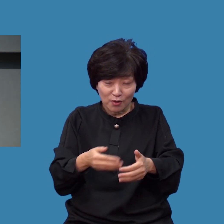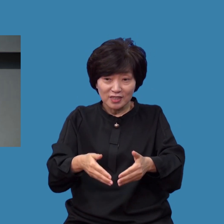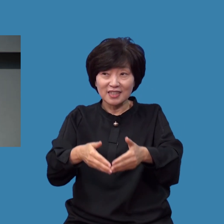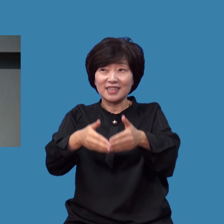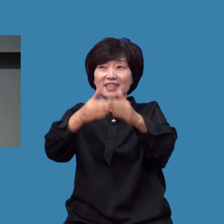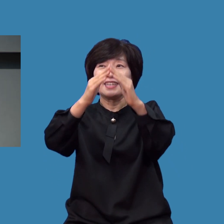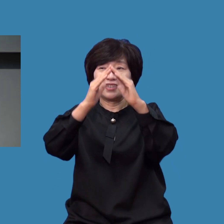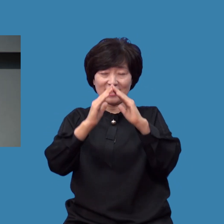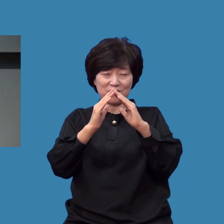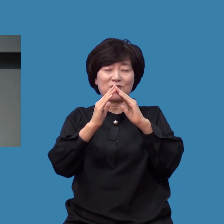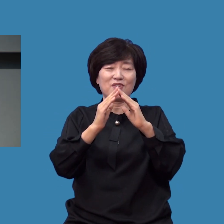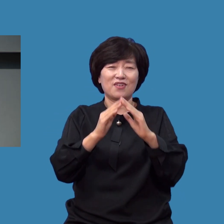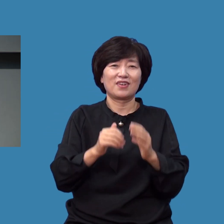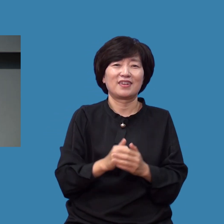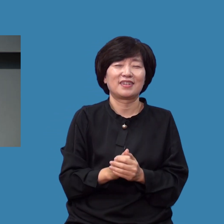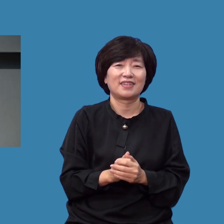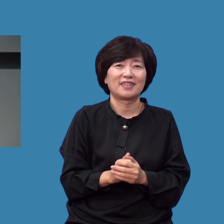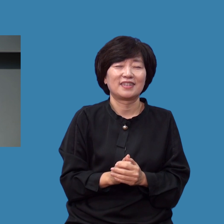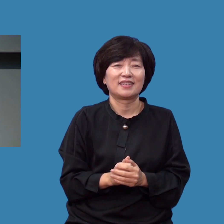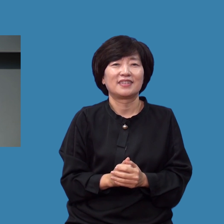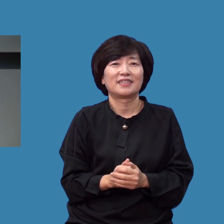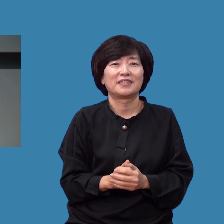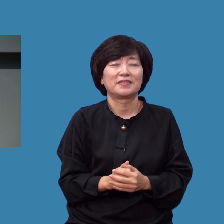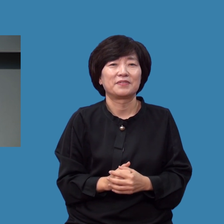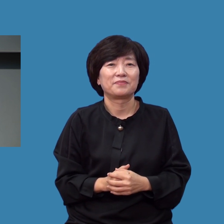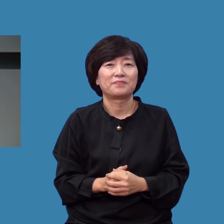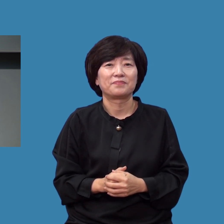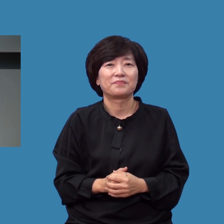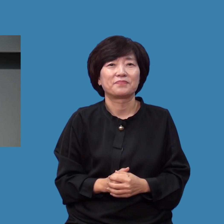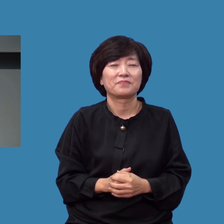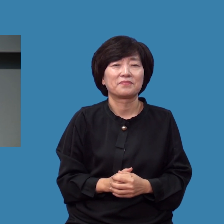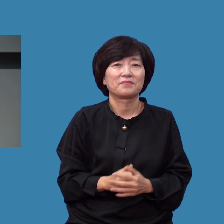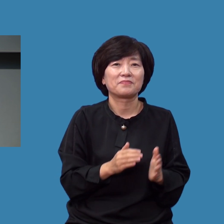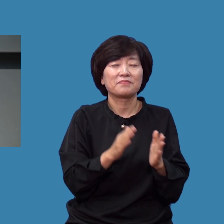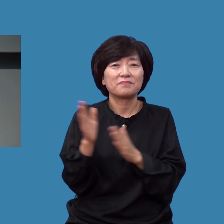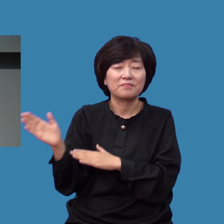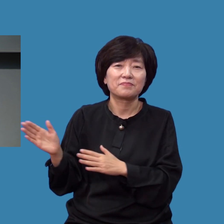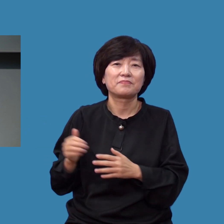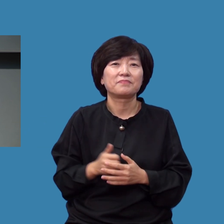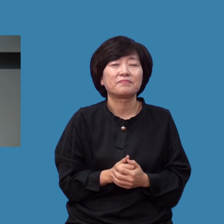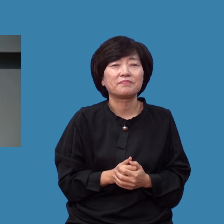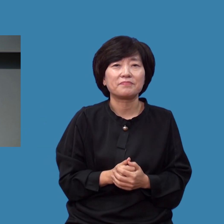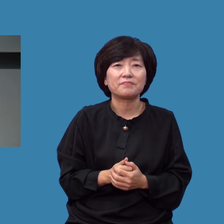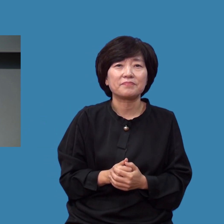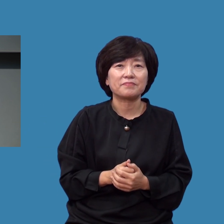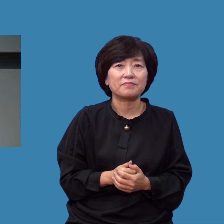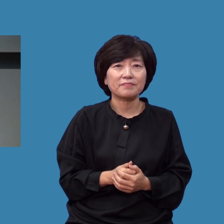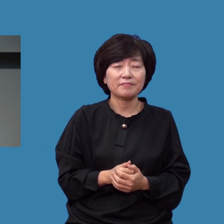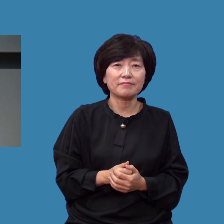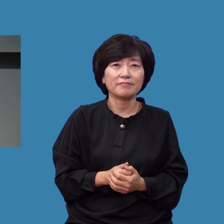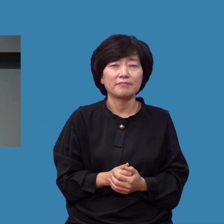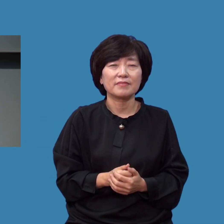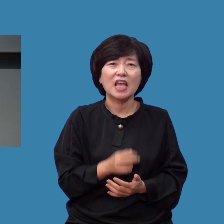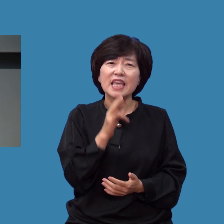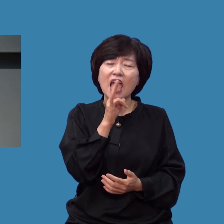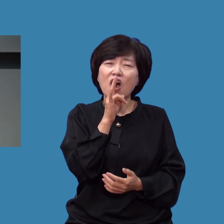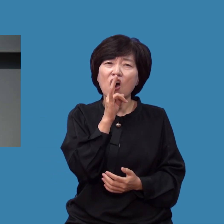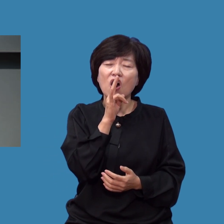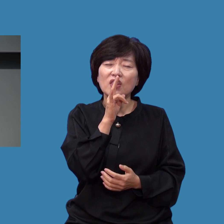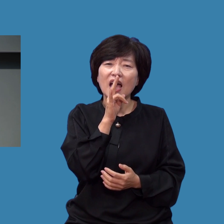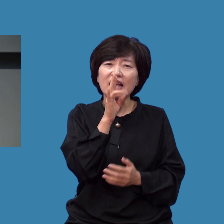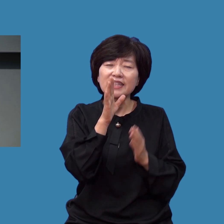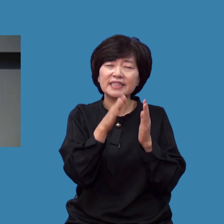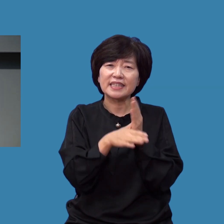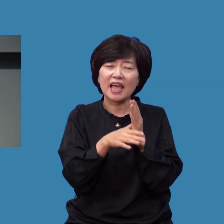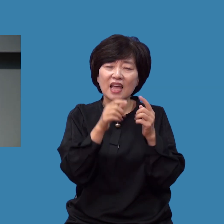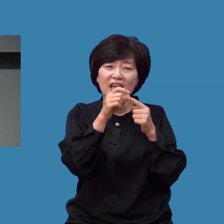예언적인 삶을 사시기를 주의 이름으로 축복합니다. 자, 그렇다면 이 예언에서 하지 말아야 될 것 세 가지, 이건 제가 여러 번 얘기했으니까